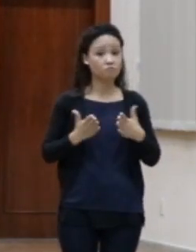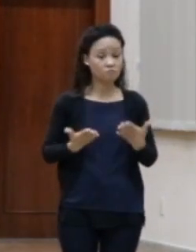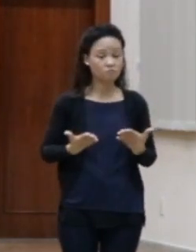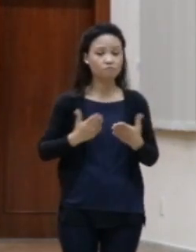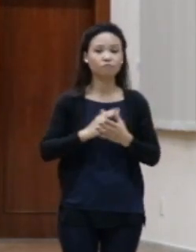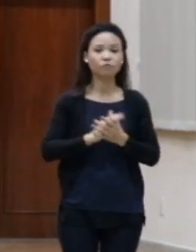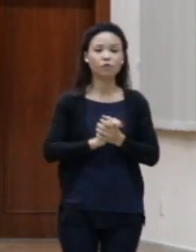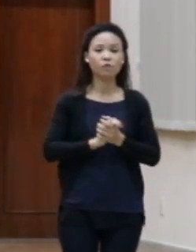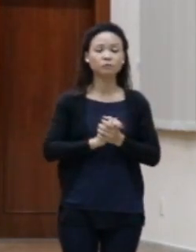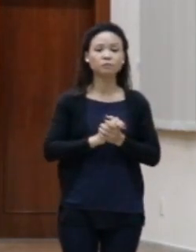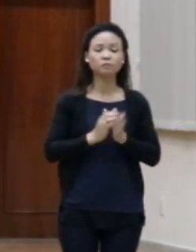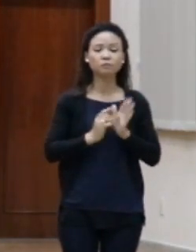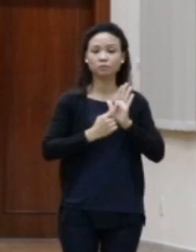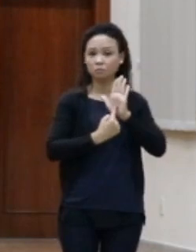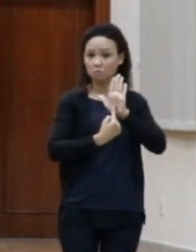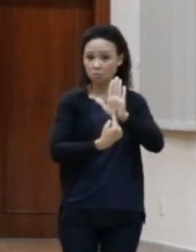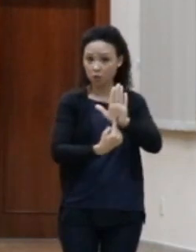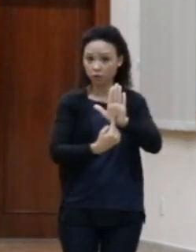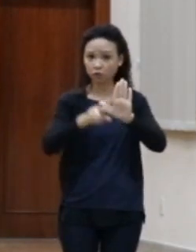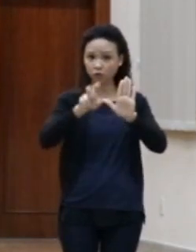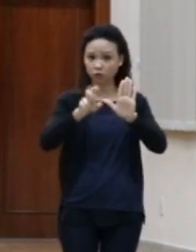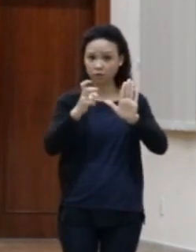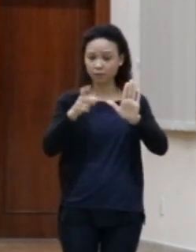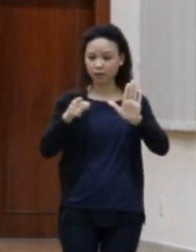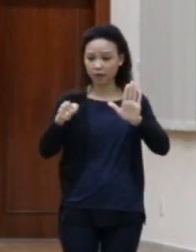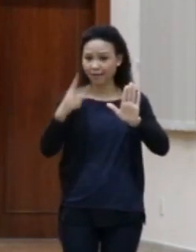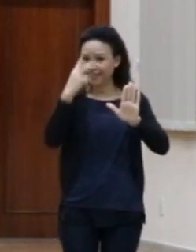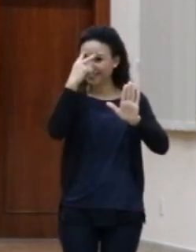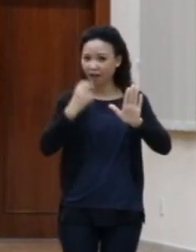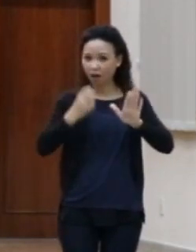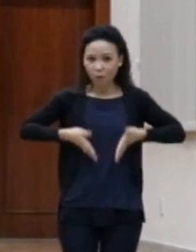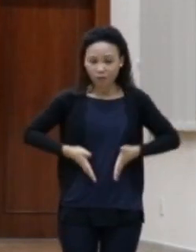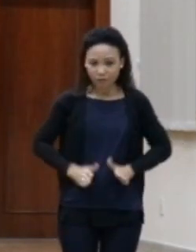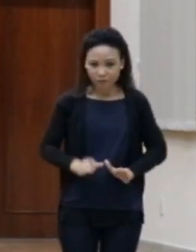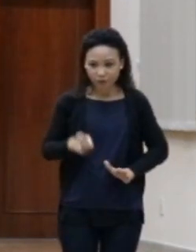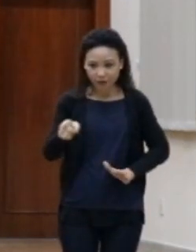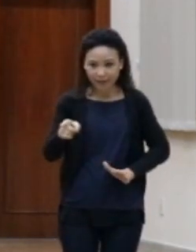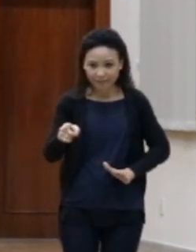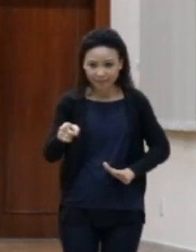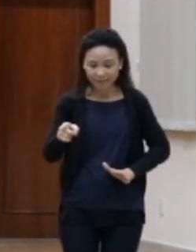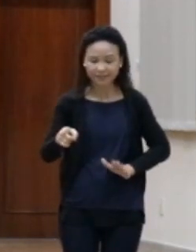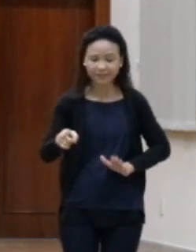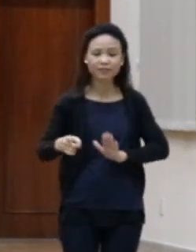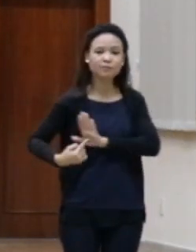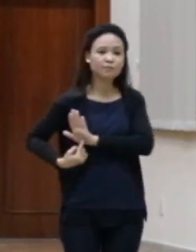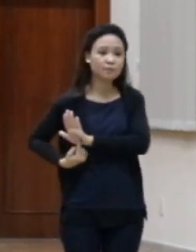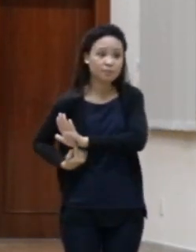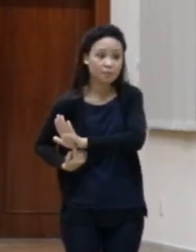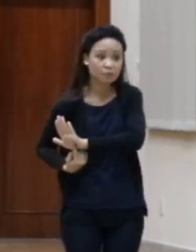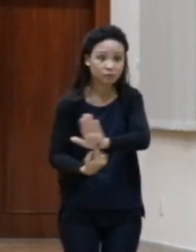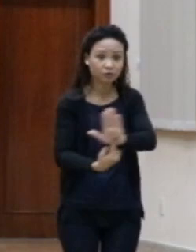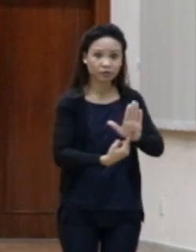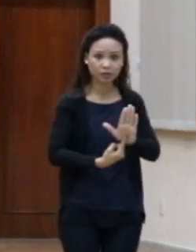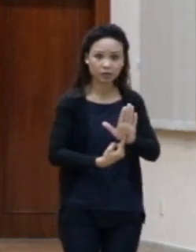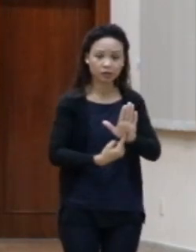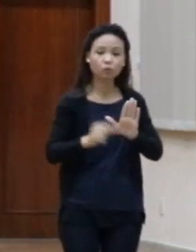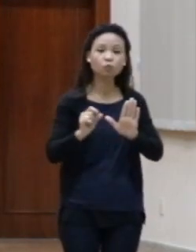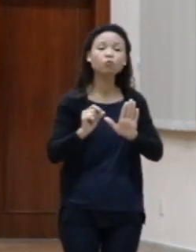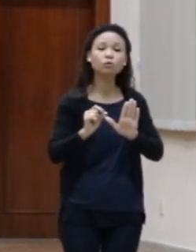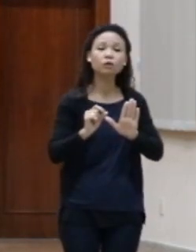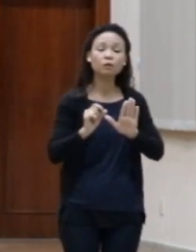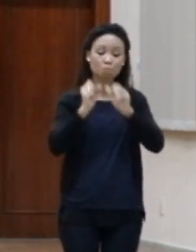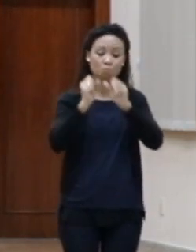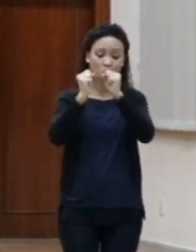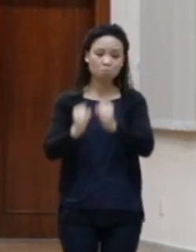cegueira, do cego de nascença, é que as obras poderosas de Deus se manifestassem, ou fossem exibidas pelo seu poder,